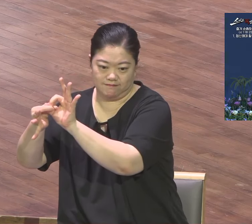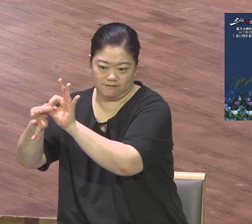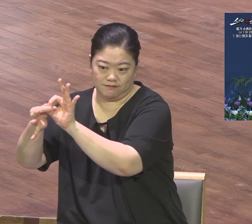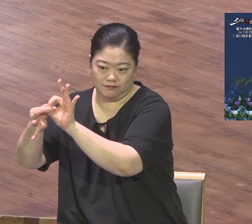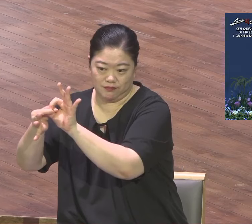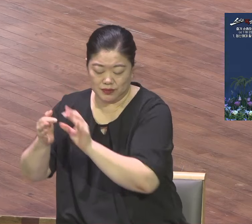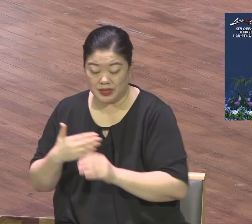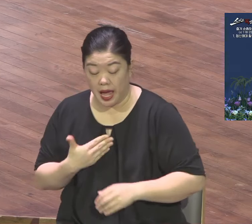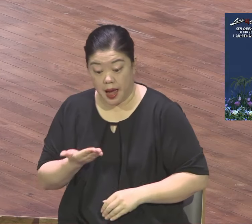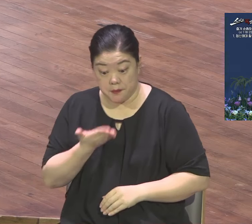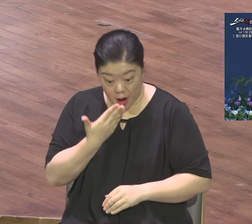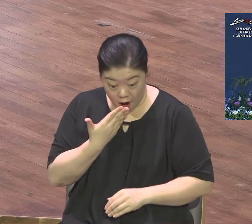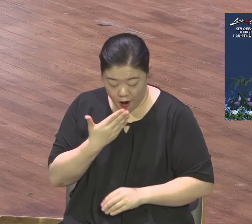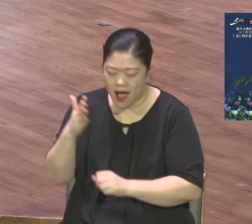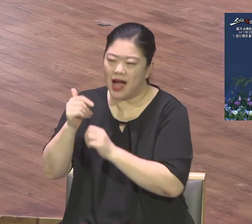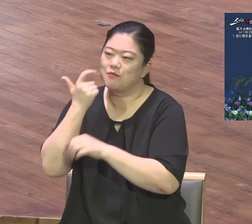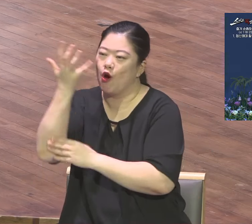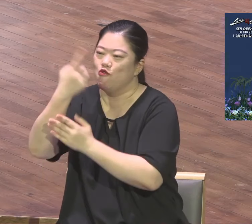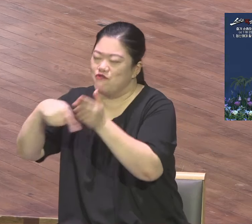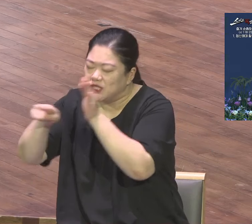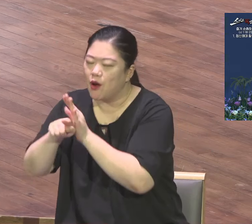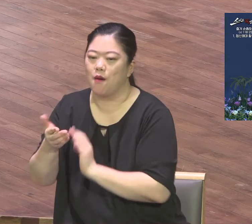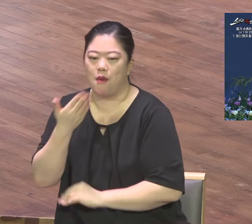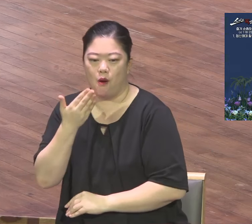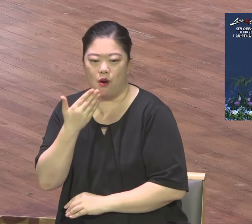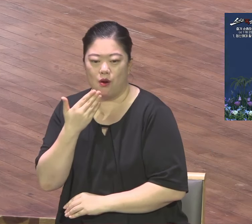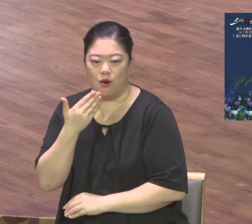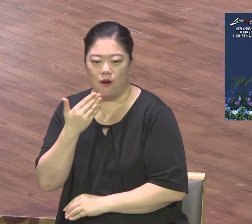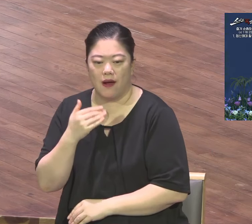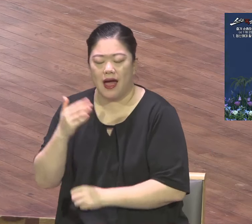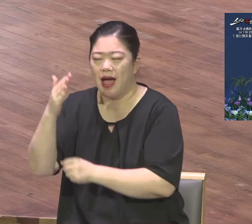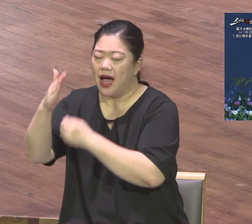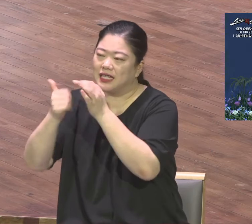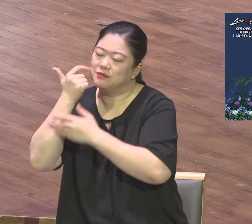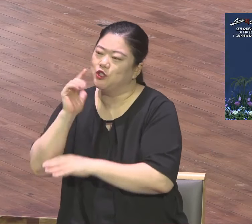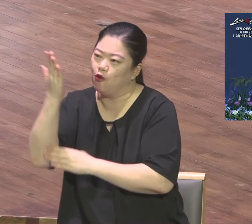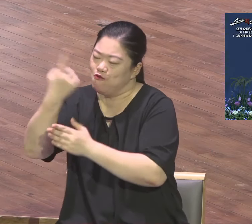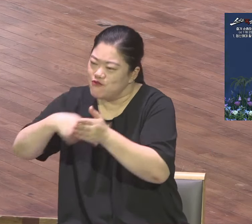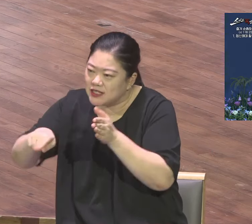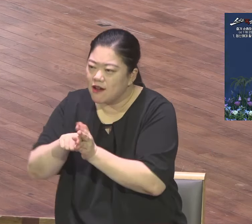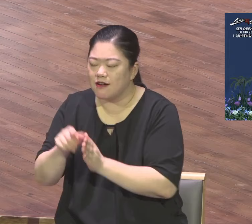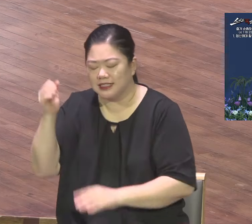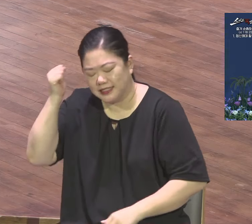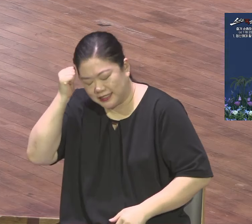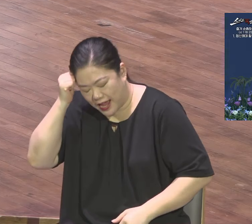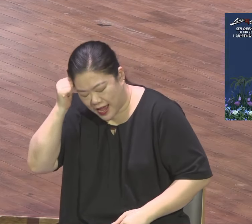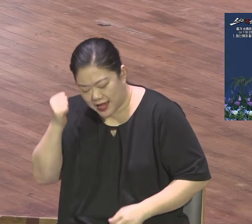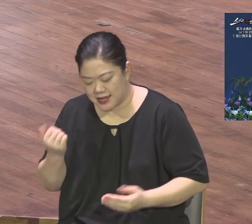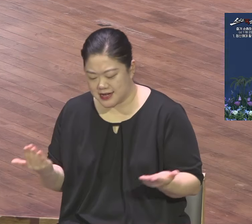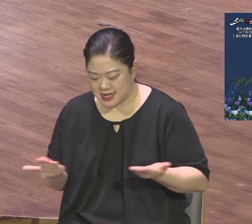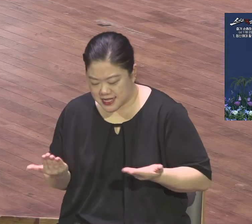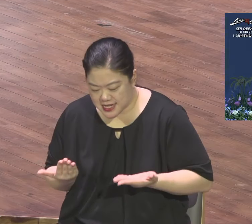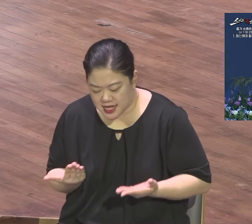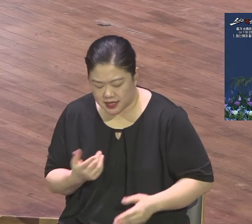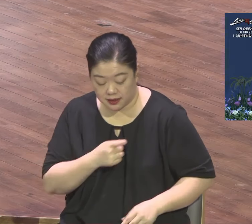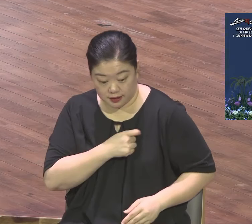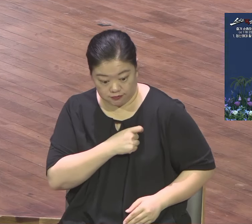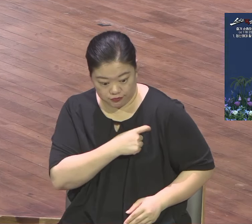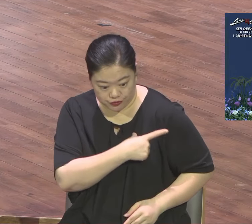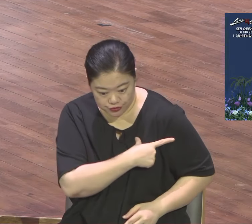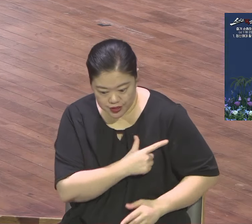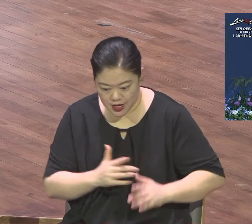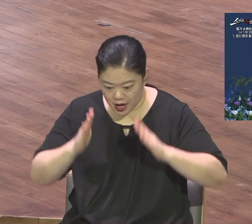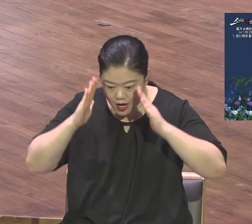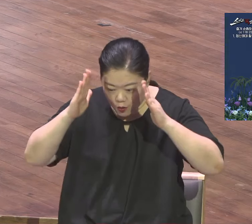영광을 위해서. 그래서 우리는요 잠자는 것도 먹는 것도 직장 가는 것도 공부하는